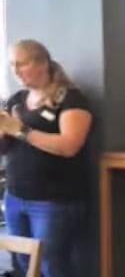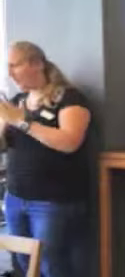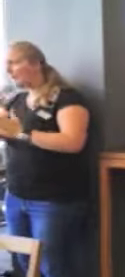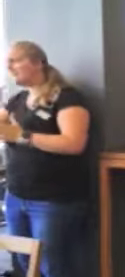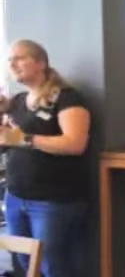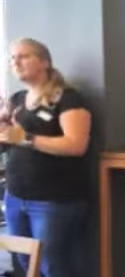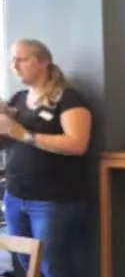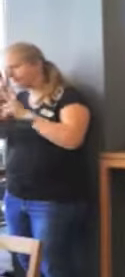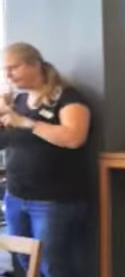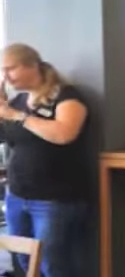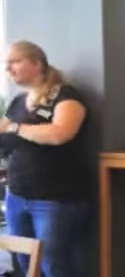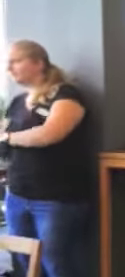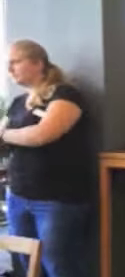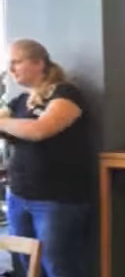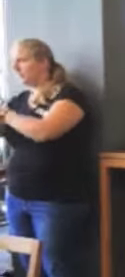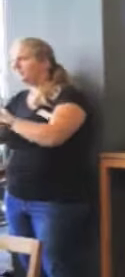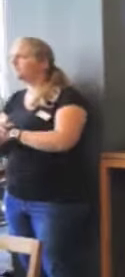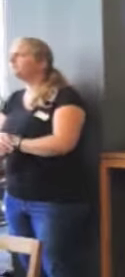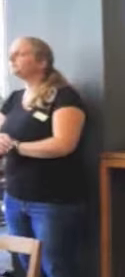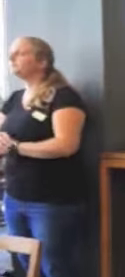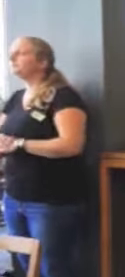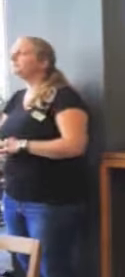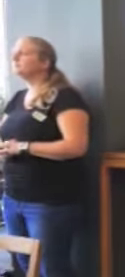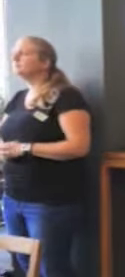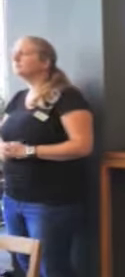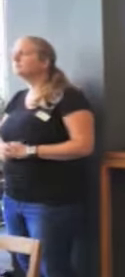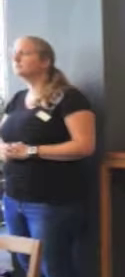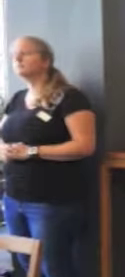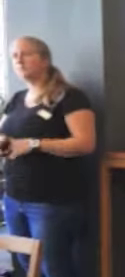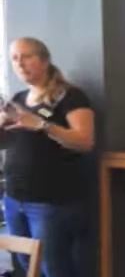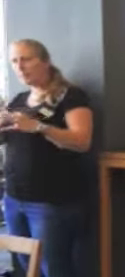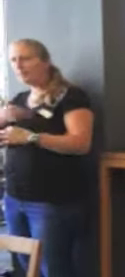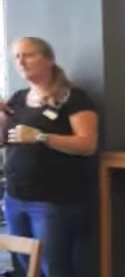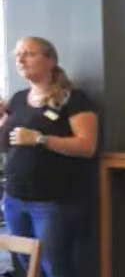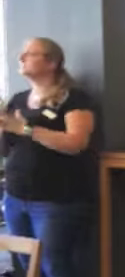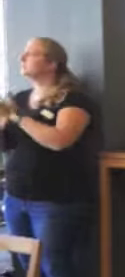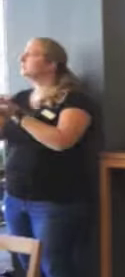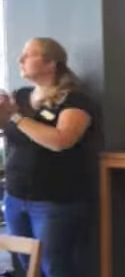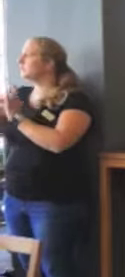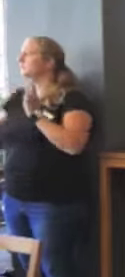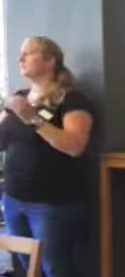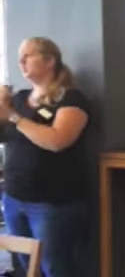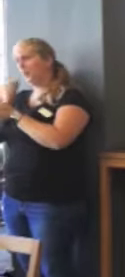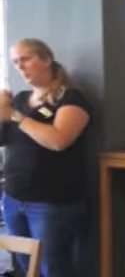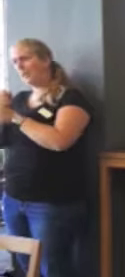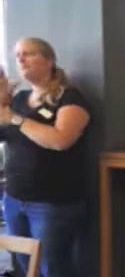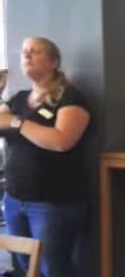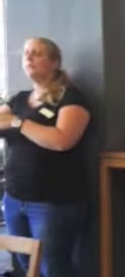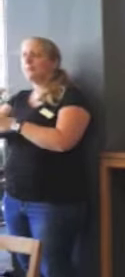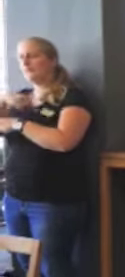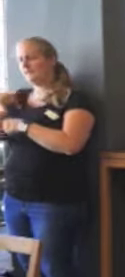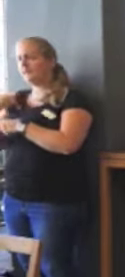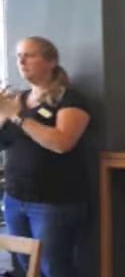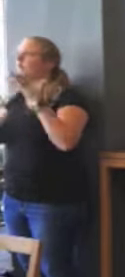ska väckas. Och på det sättet vi kan jobba då i projektet, det är att vi har samlat ihop väldigt